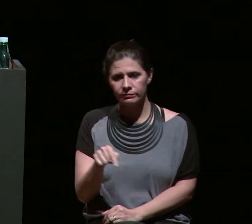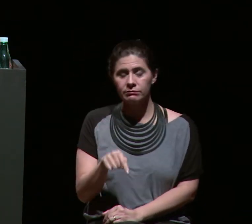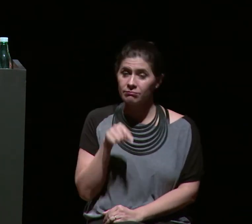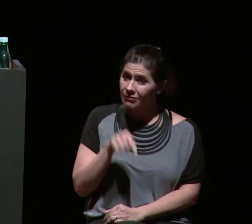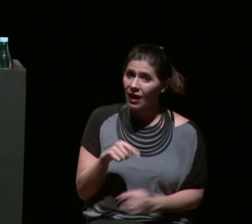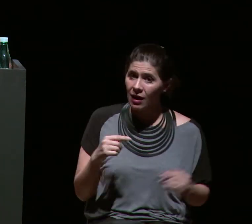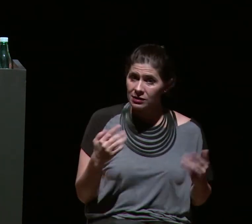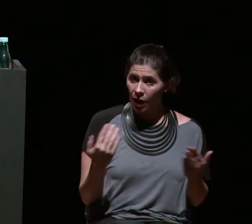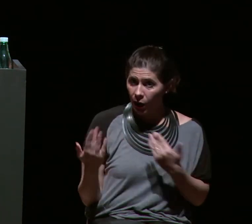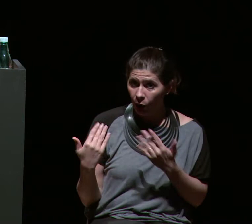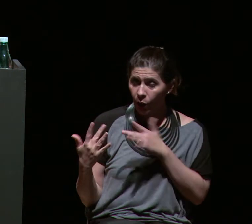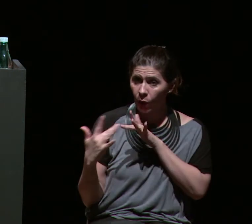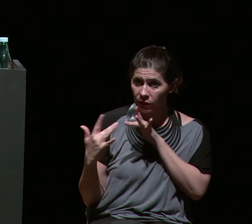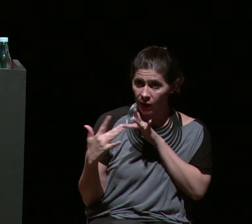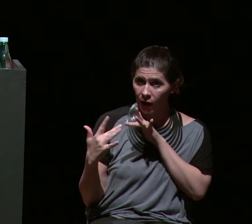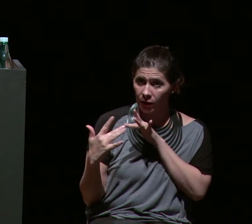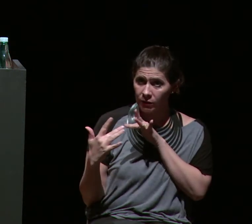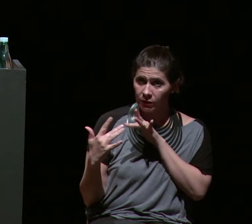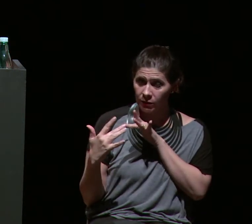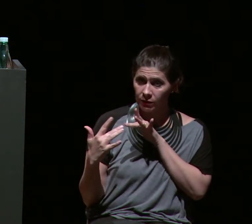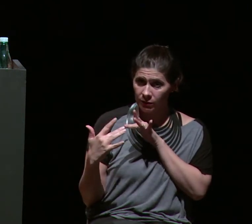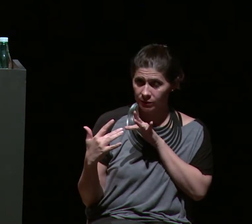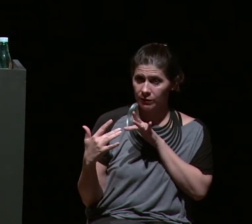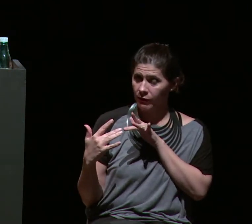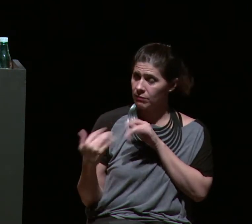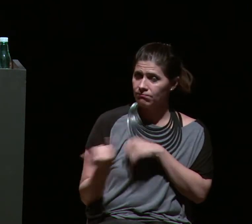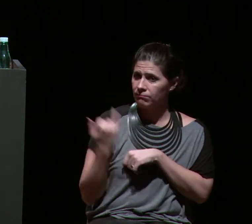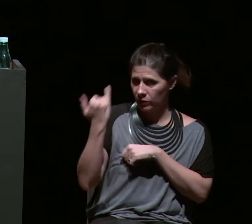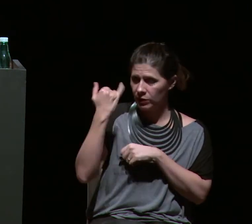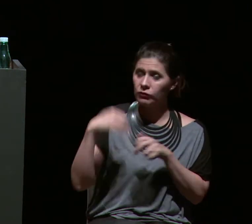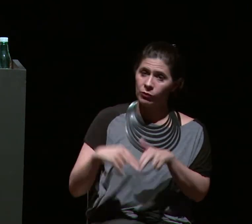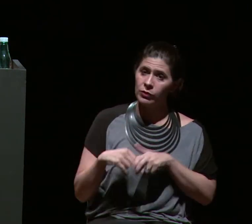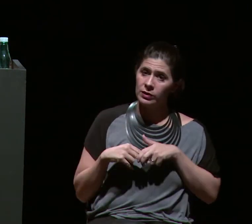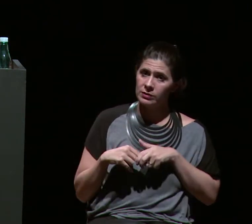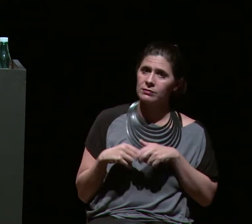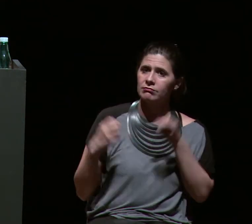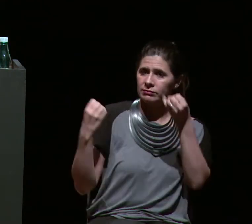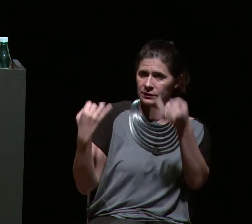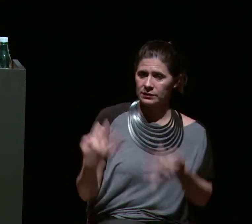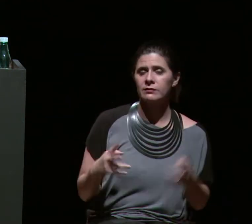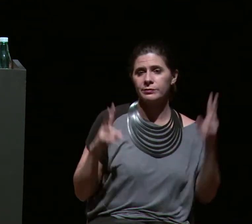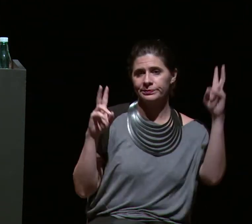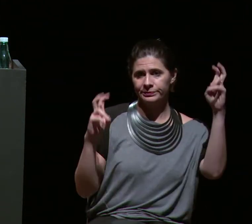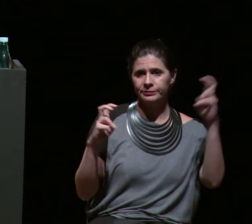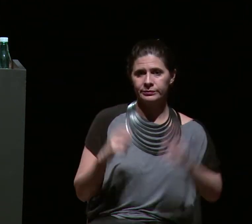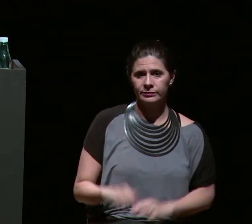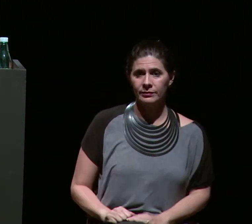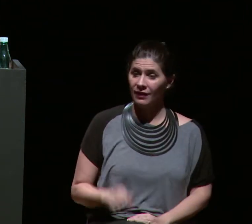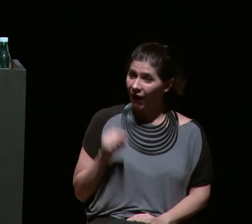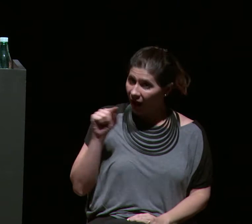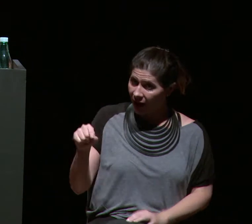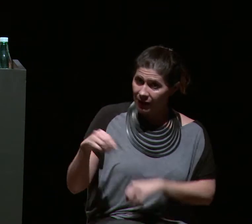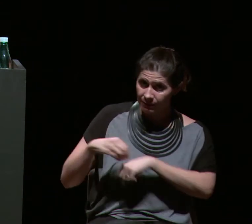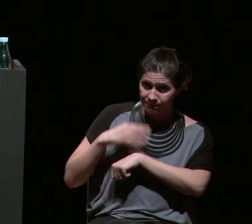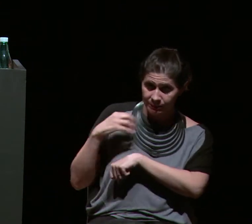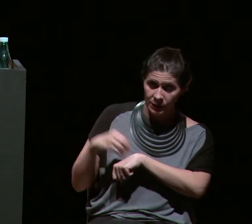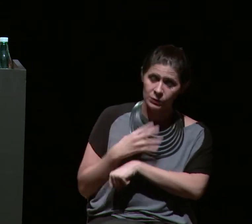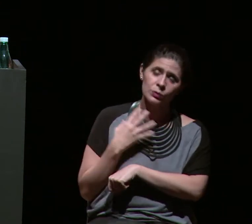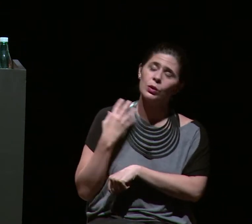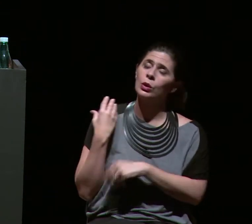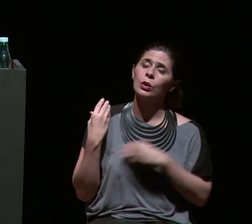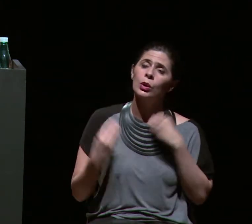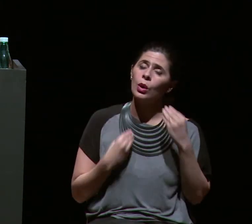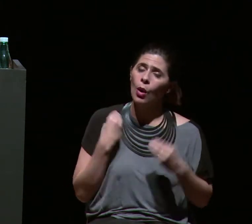que assim a descreve, entre aspas. Foi com Muratio que aprendi a crítica aos modelos gramaticais por seu